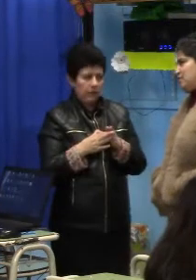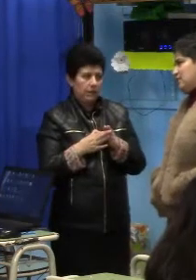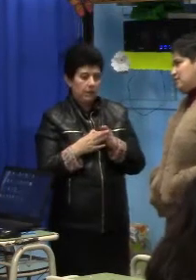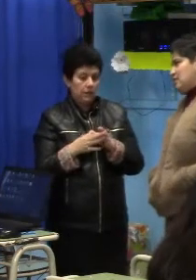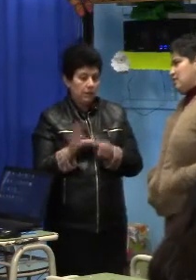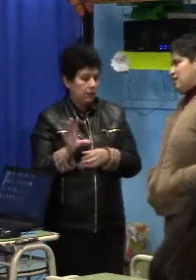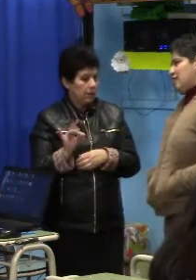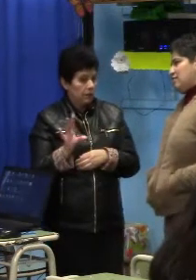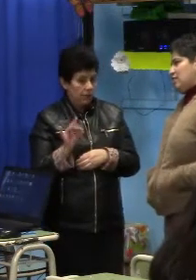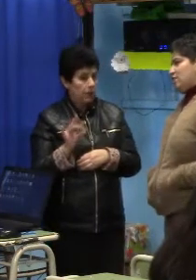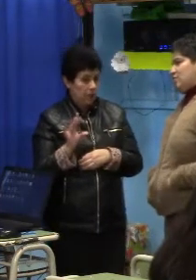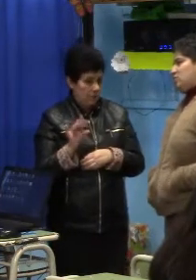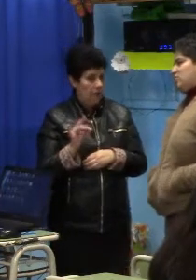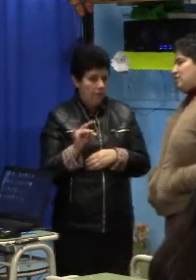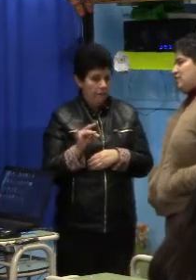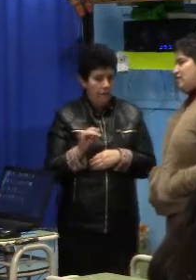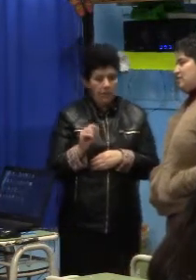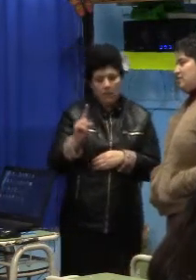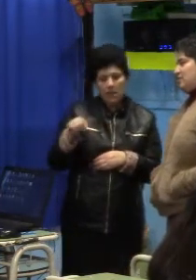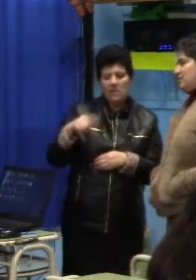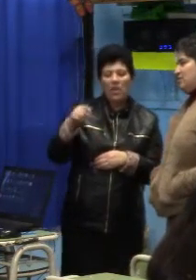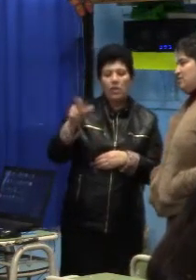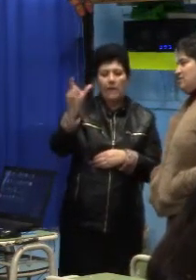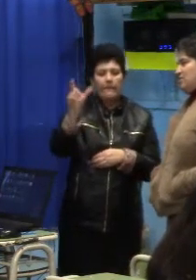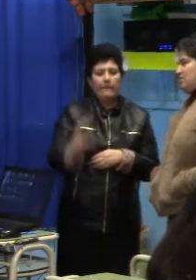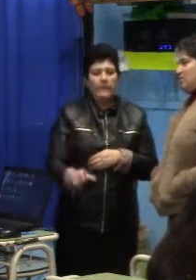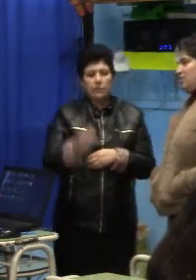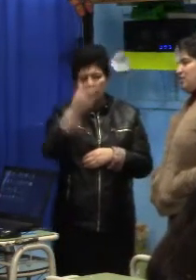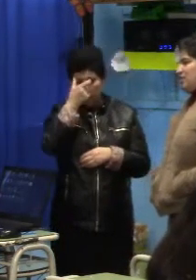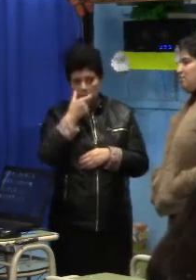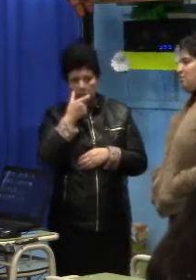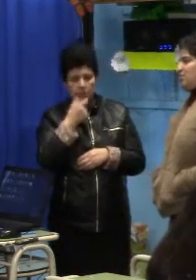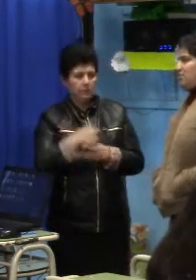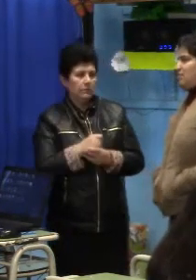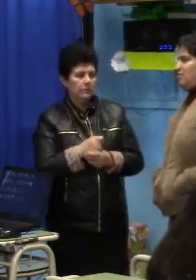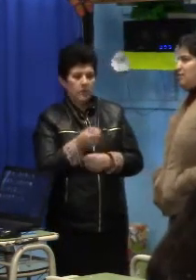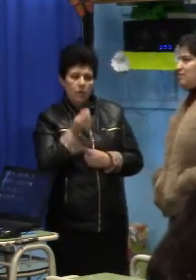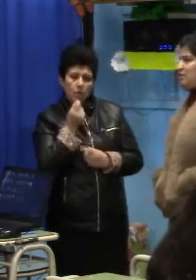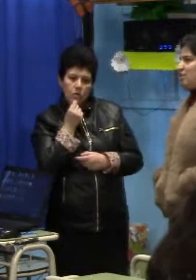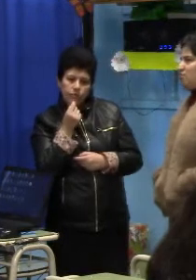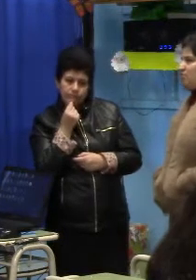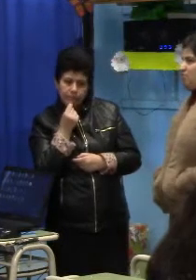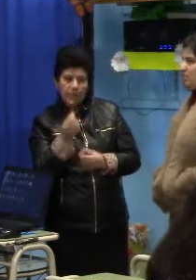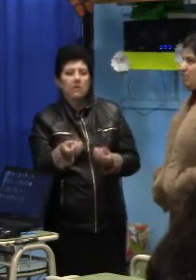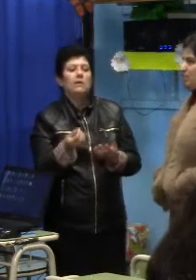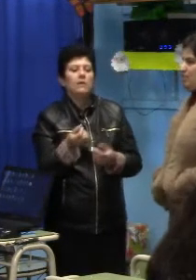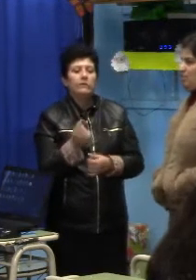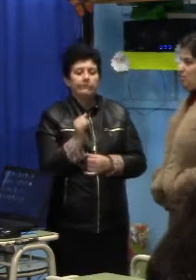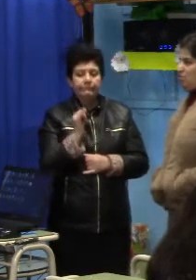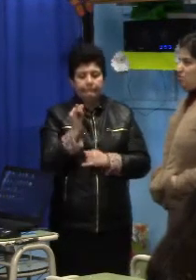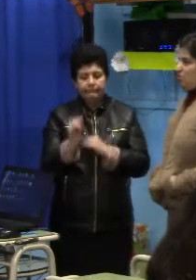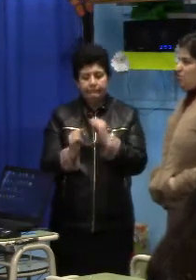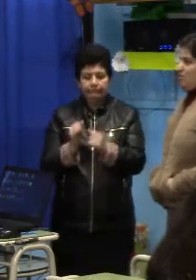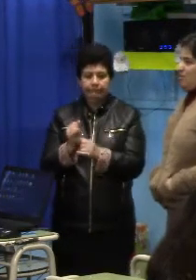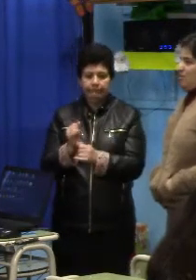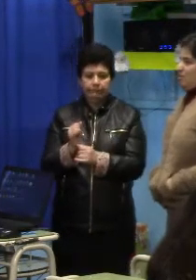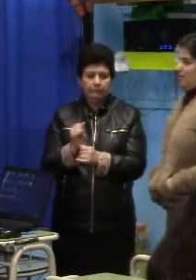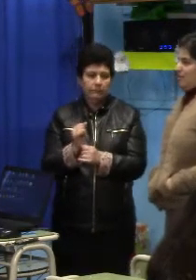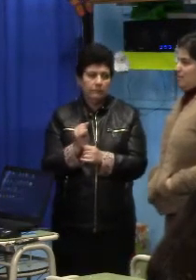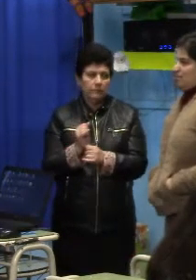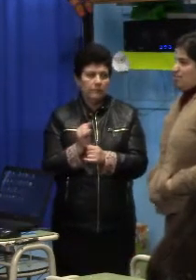muchas veces hacia las personas ciegas. Por ejemplo, se dice que el ciego prefiere estar de novio